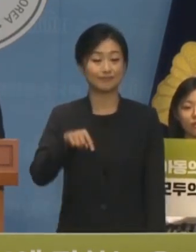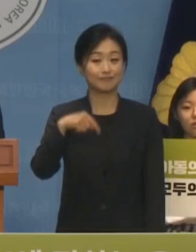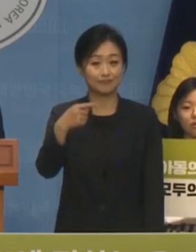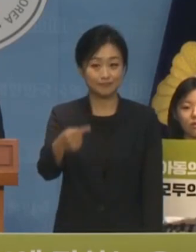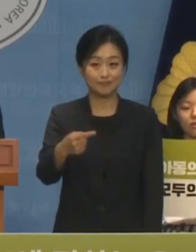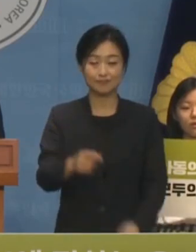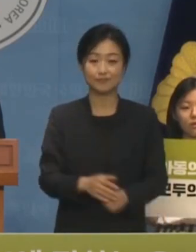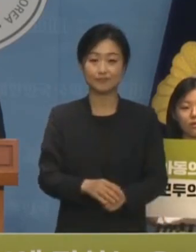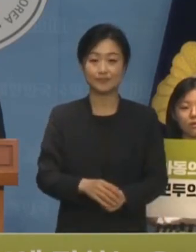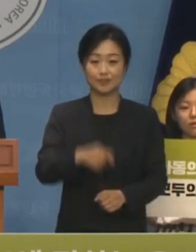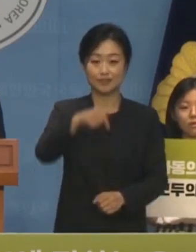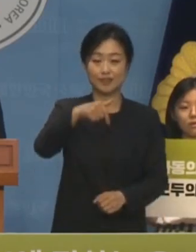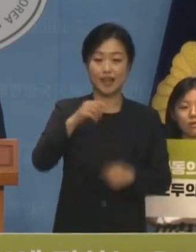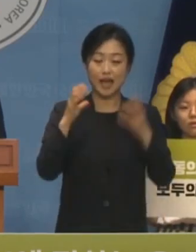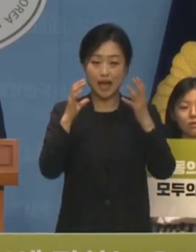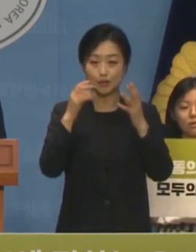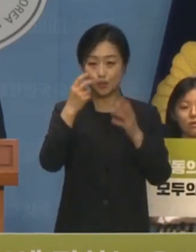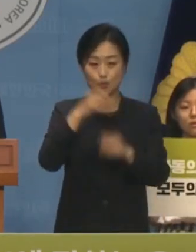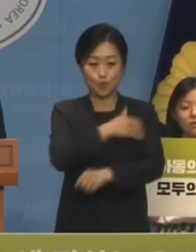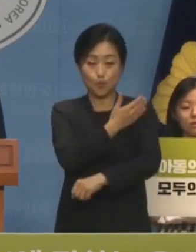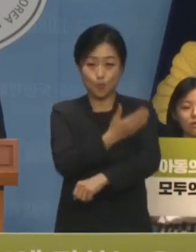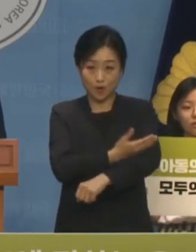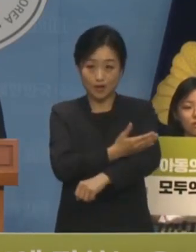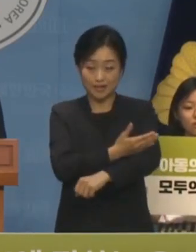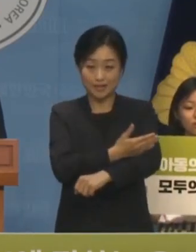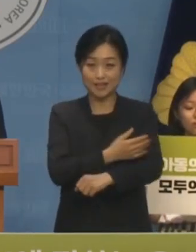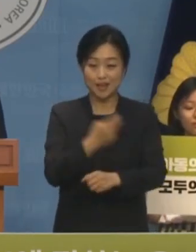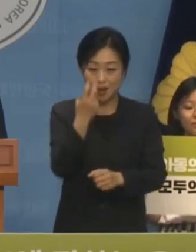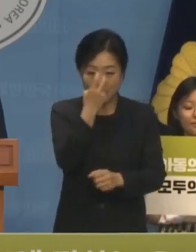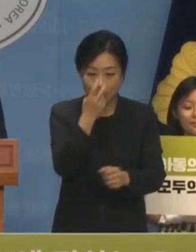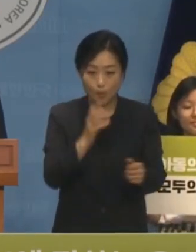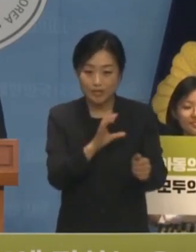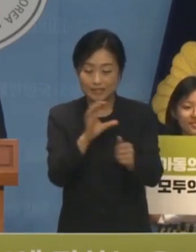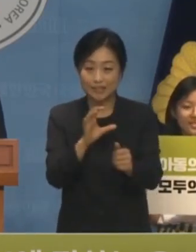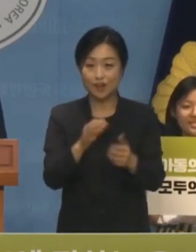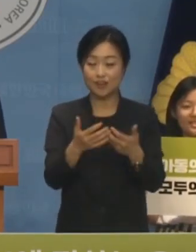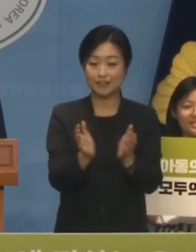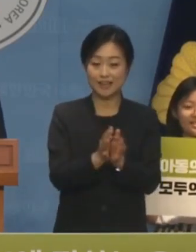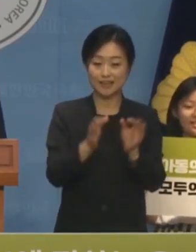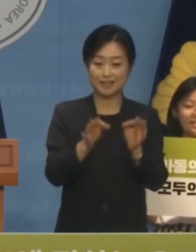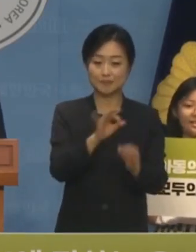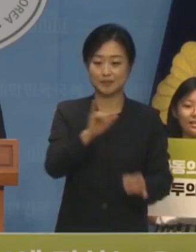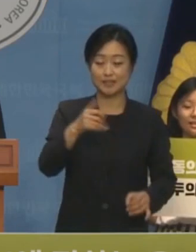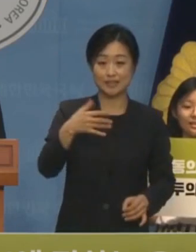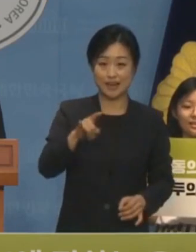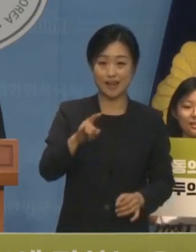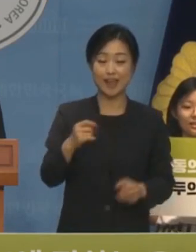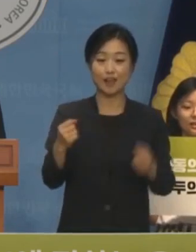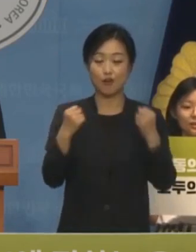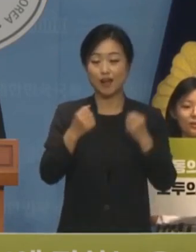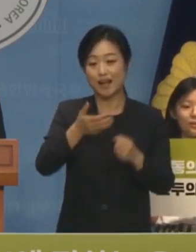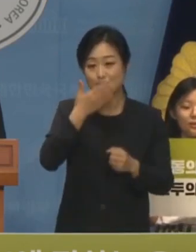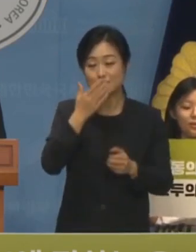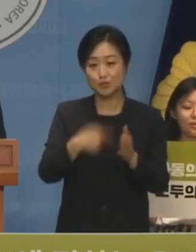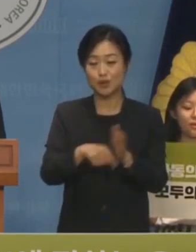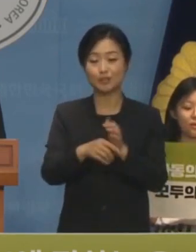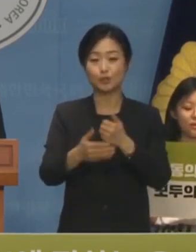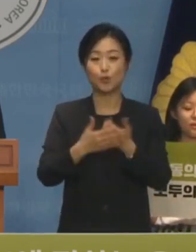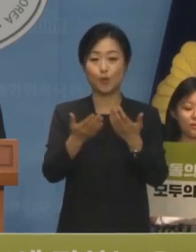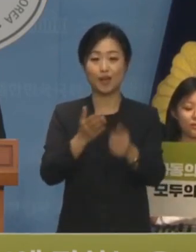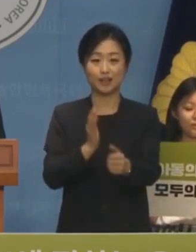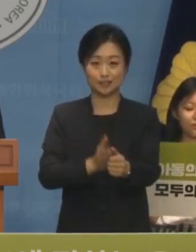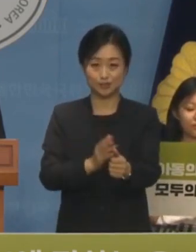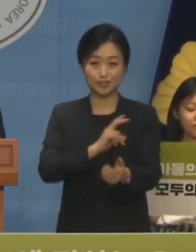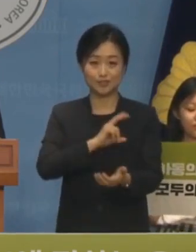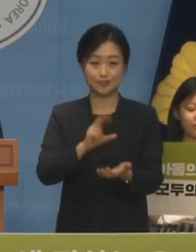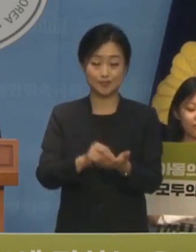다음은 굿네이버스 아동권리 모니터링단 김일애 아동께서 아이들이 건강한 음식을 섭취할 수 있도록 도와주세요 라는